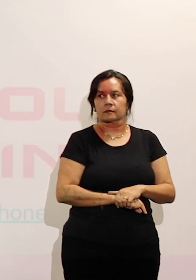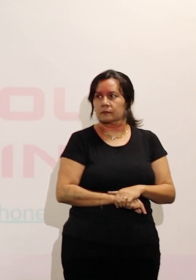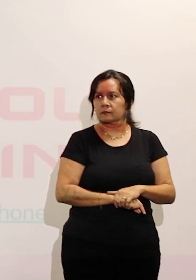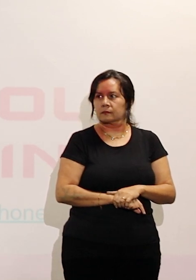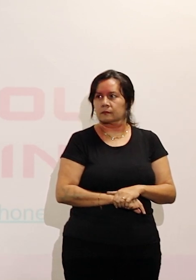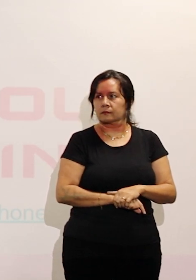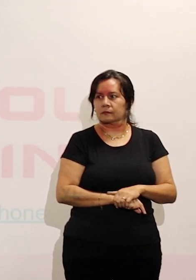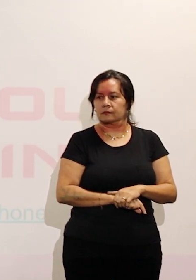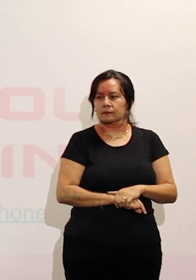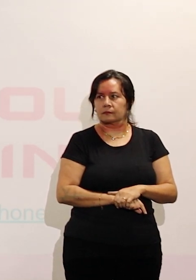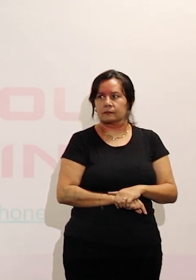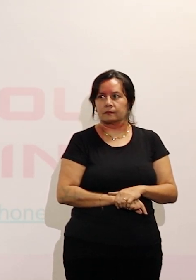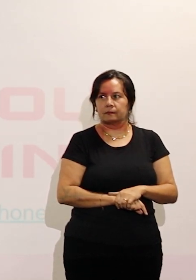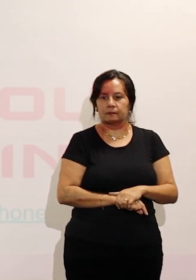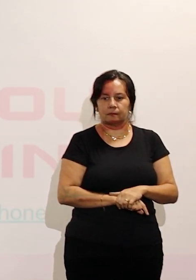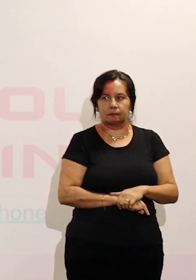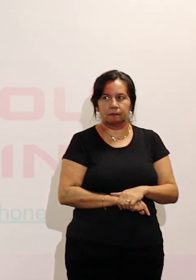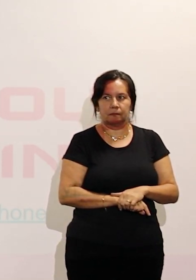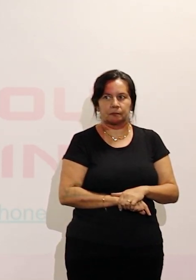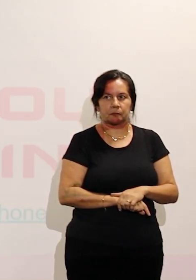Alguém tem alguma pergunta? Boa.